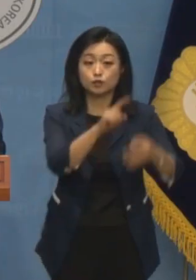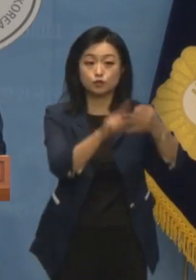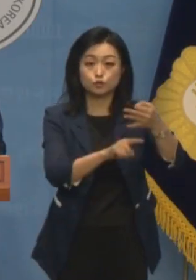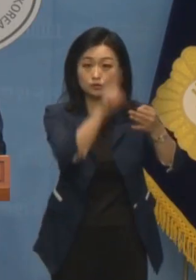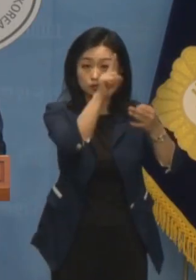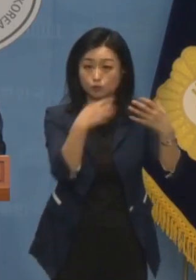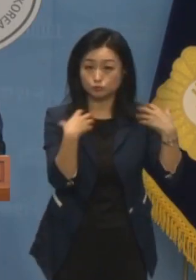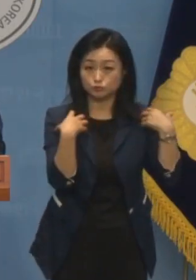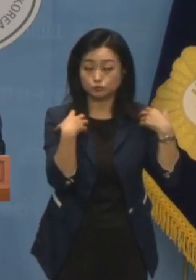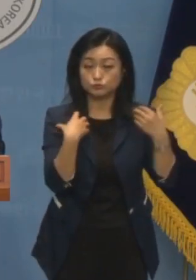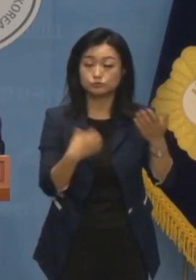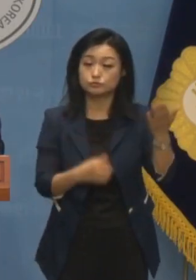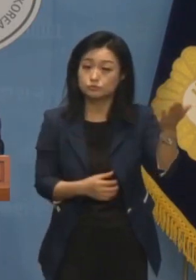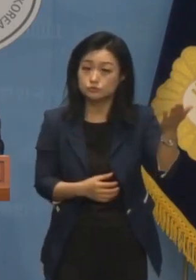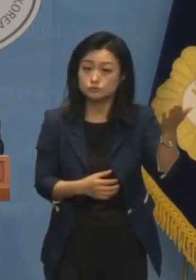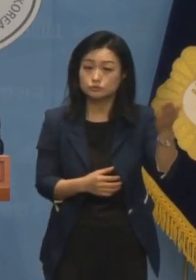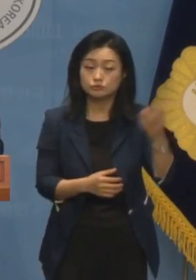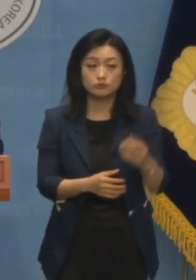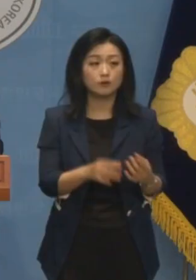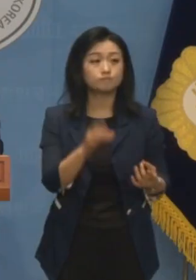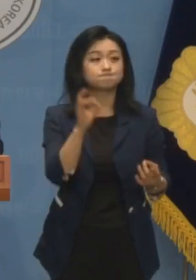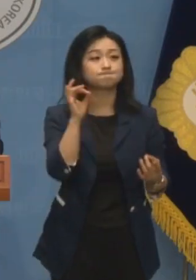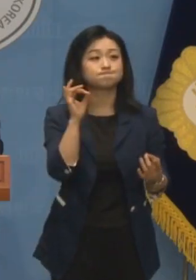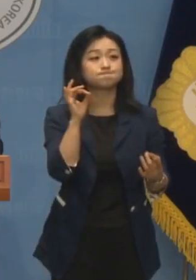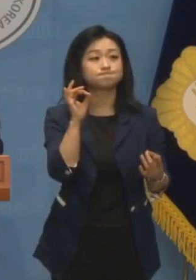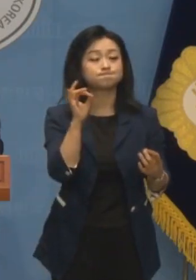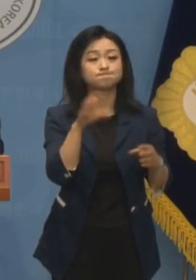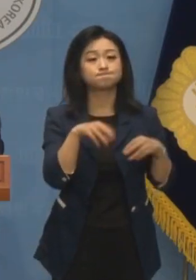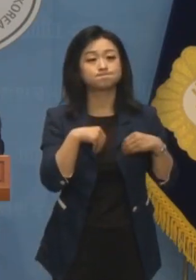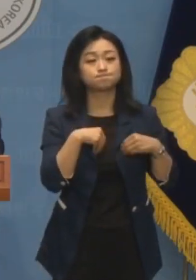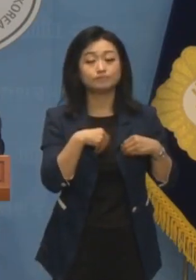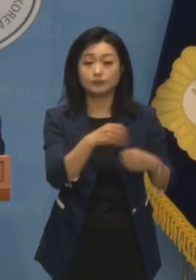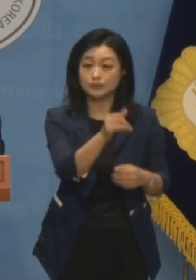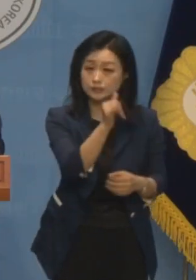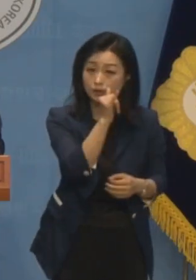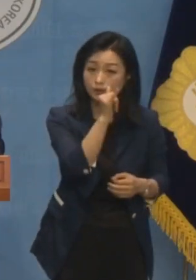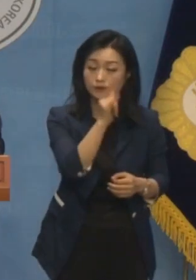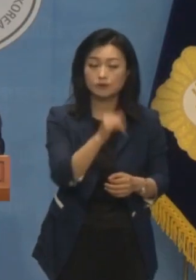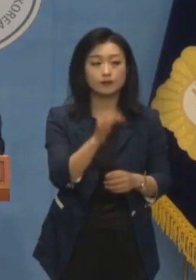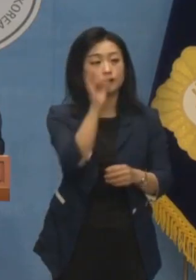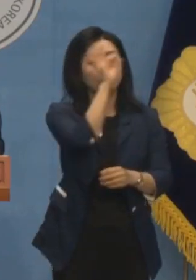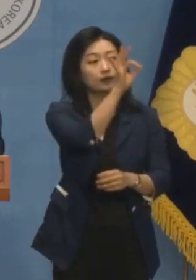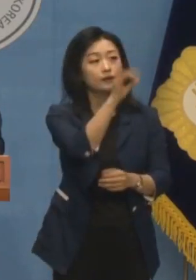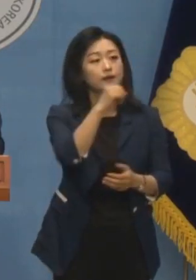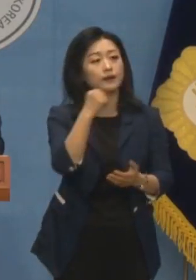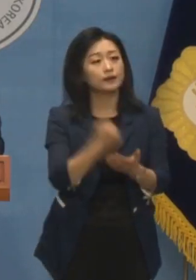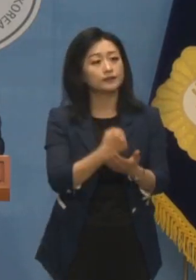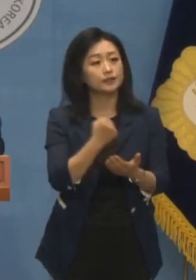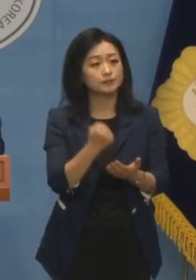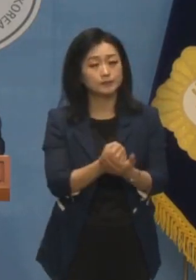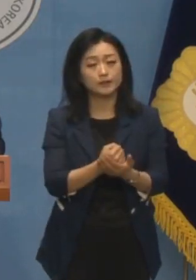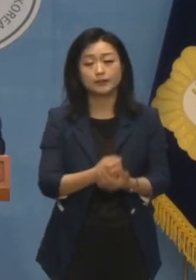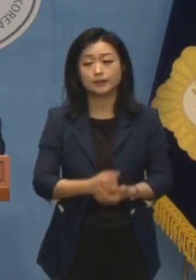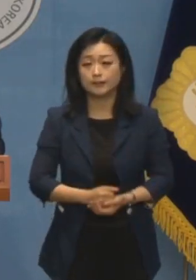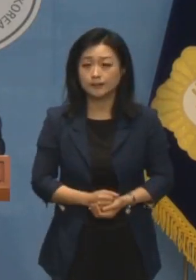정부와 정치권은 무대응 아니라는 자세를 취하고 있습니다. 참으로 암울한 상황입니다.